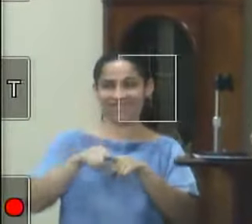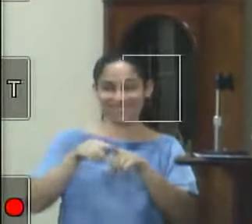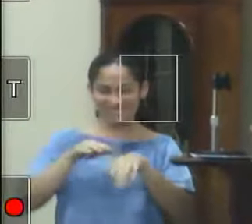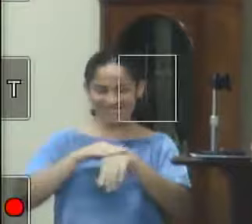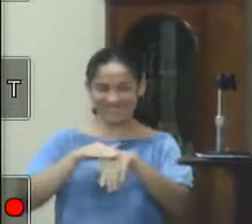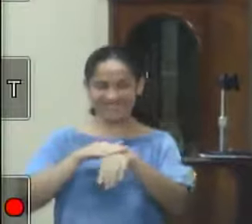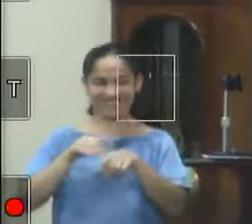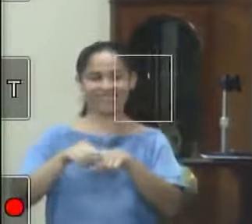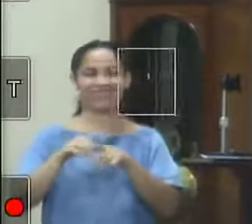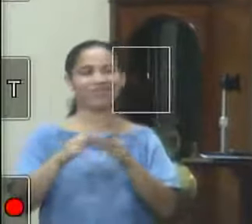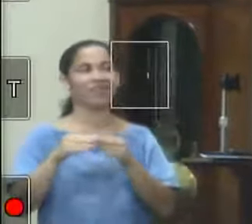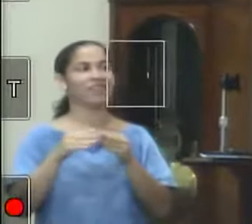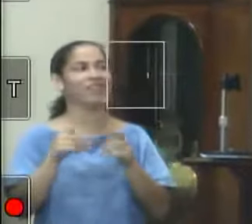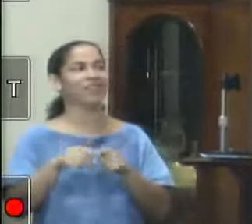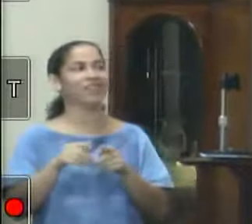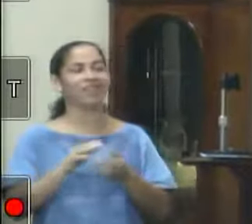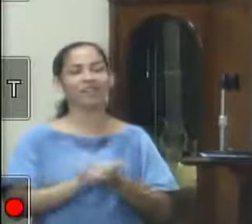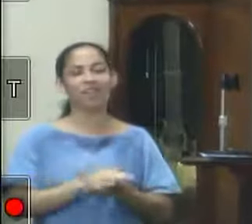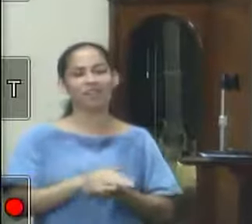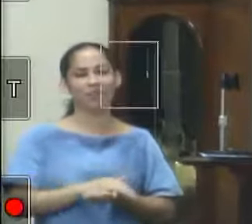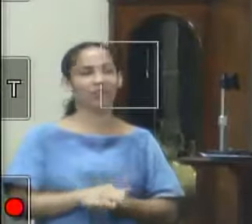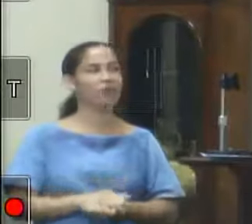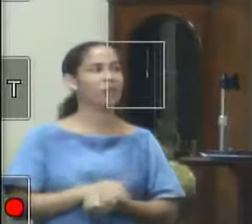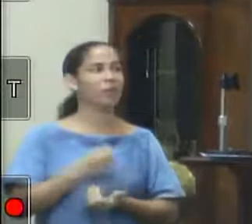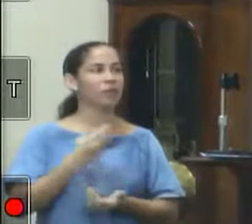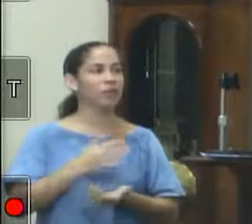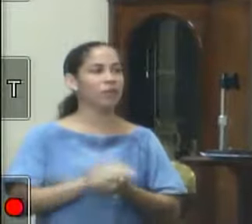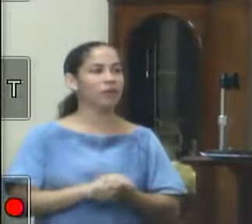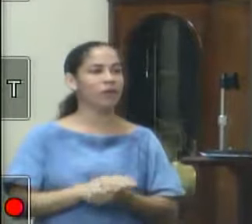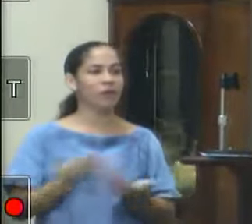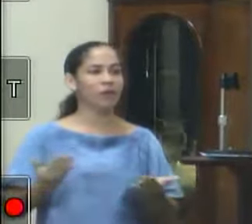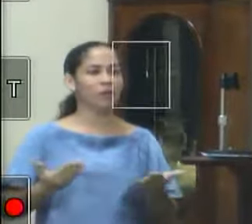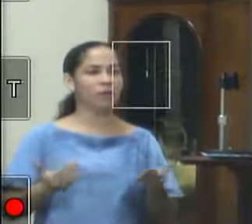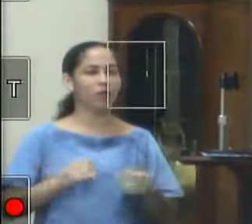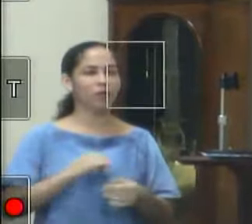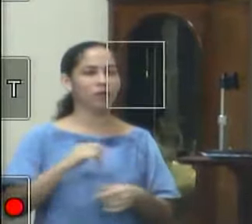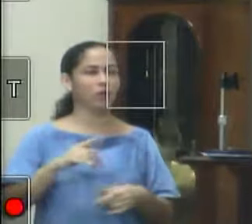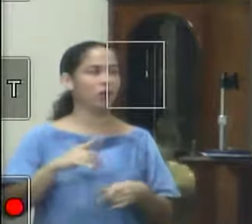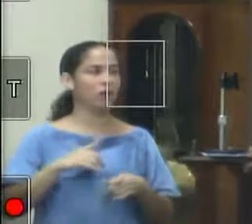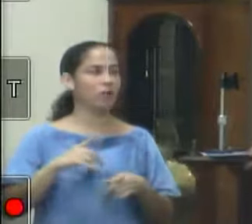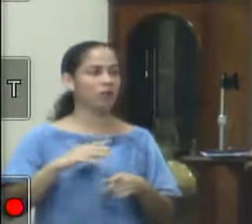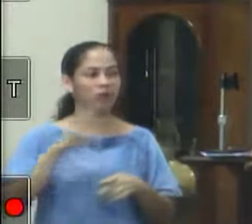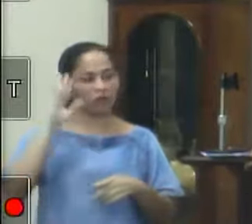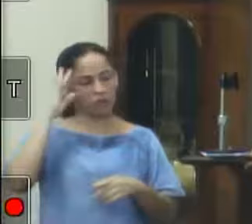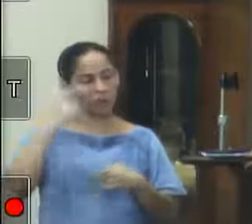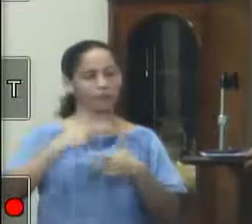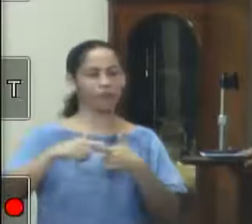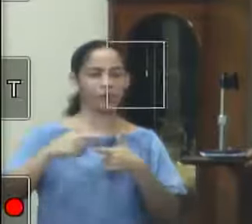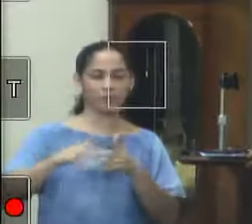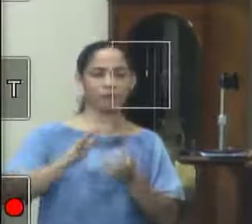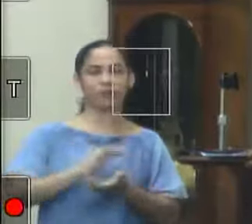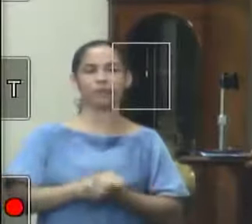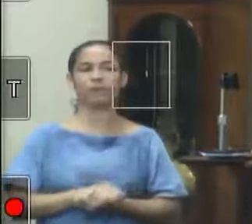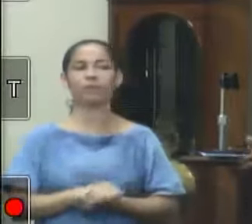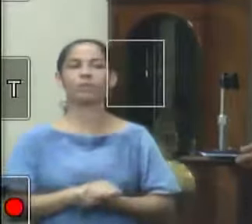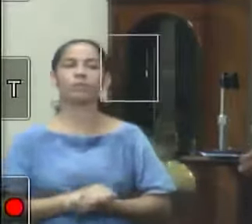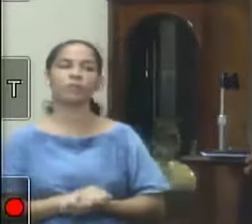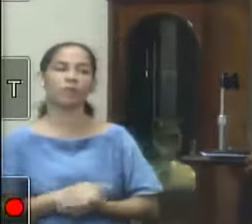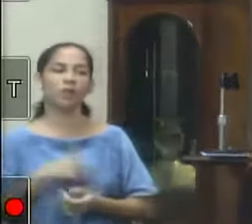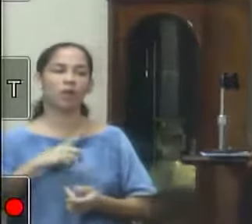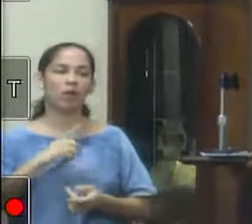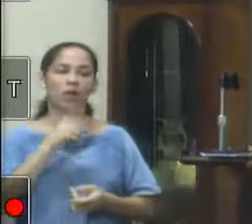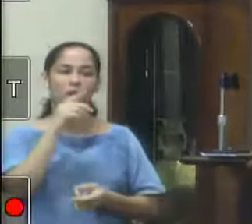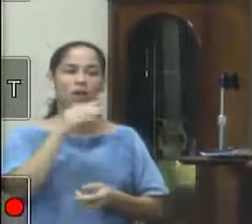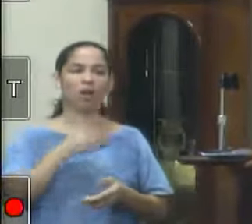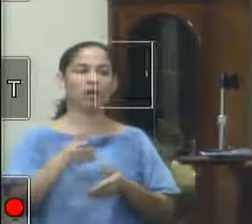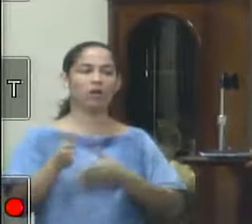fazer até um requerimento e ele falou que era o certo. Vamos ver agora se vão tomar esse tipo de providência para que tenha água